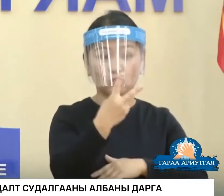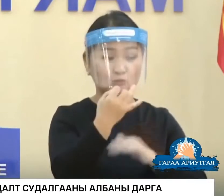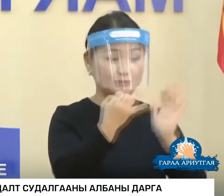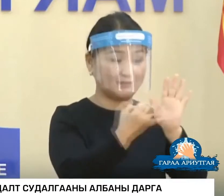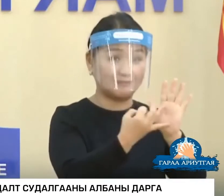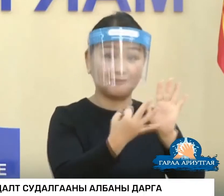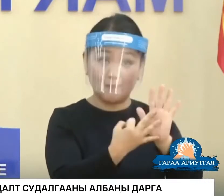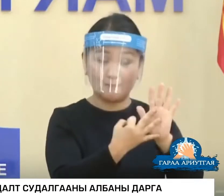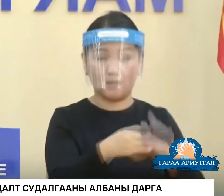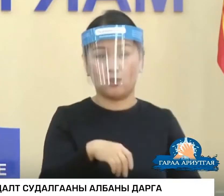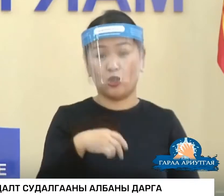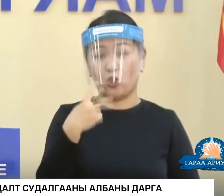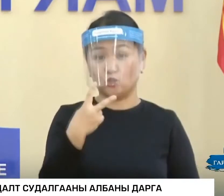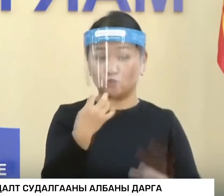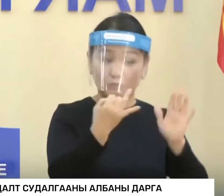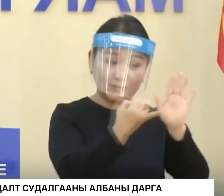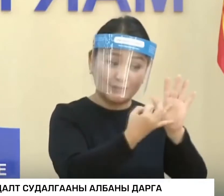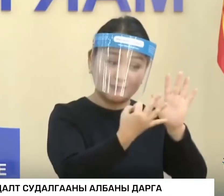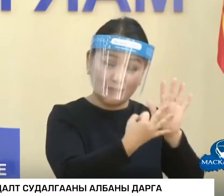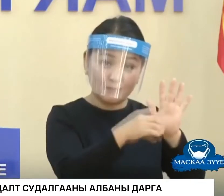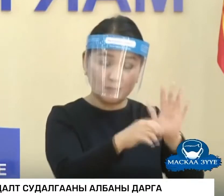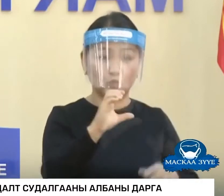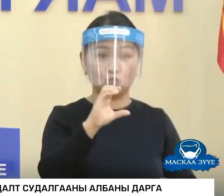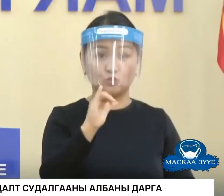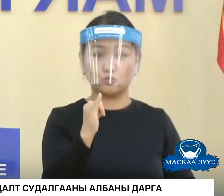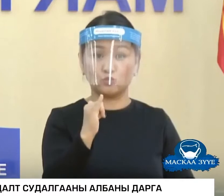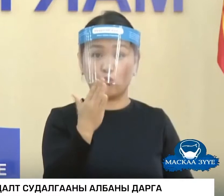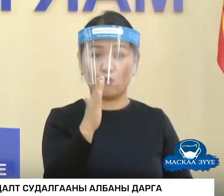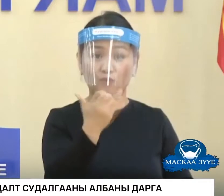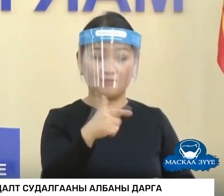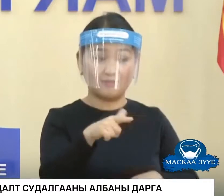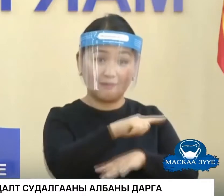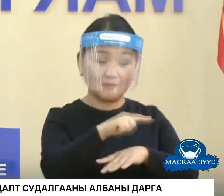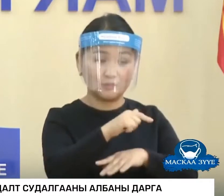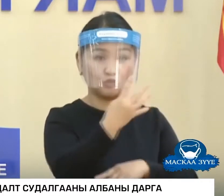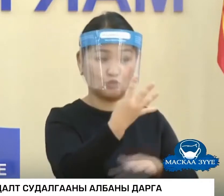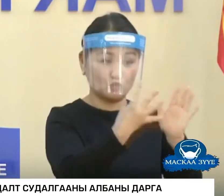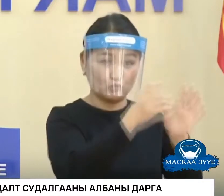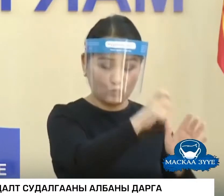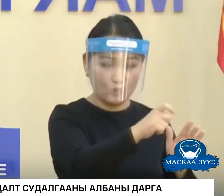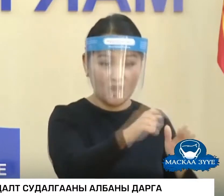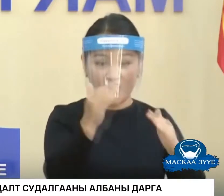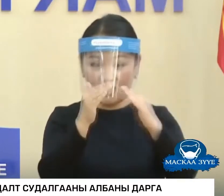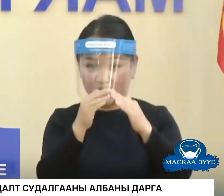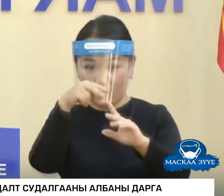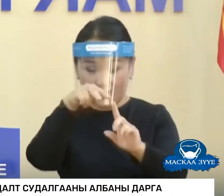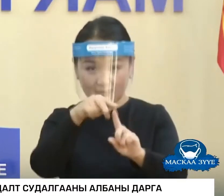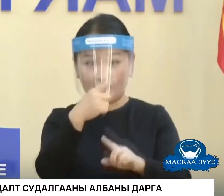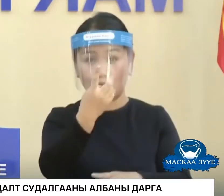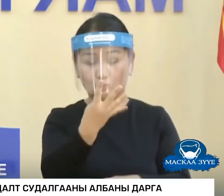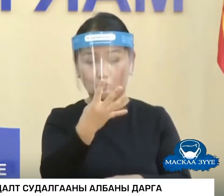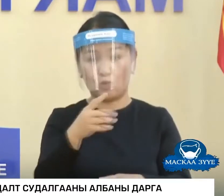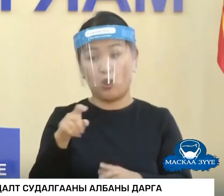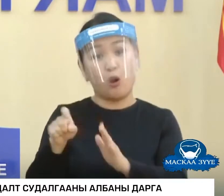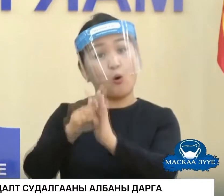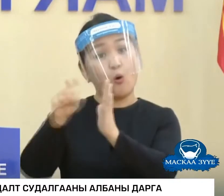айм. 12-үйн далан айм мэндов холтулос, совэлэлд джээсэн хүн, гирийн ажигэлэнд 43-үйн хүн, ажигэлт